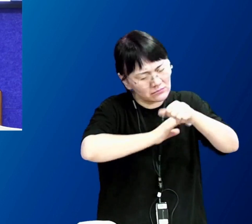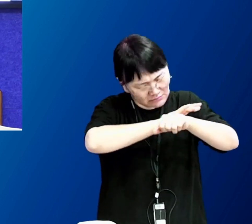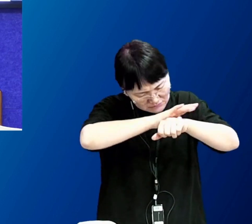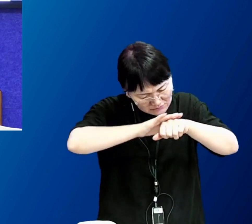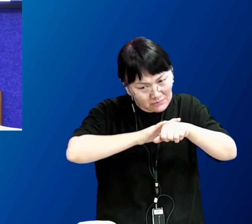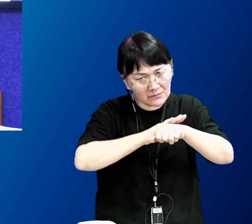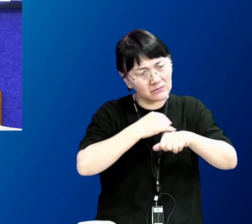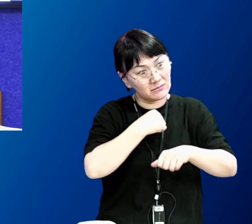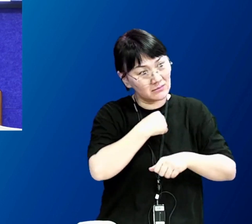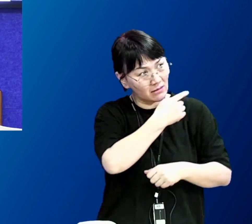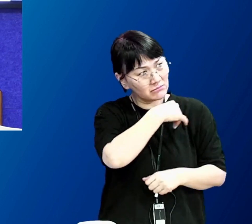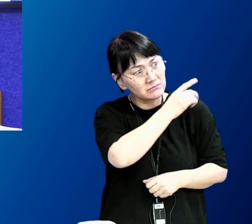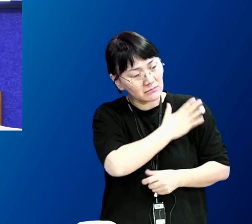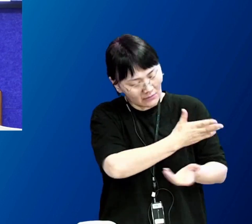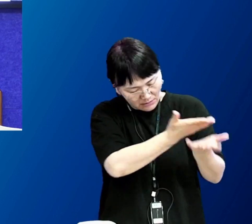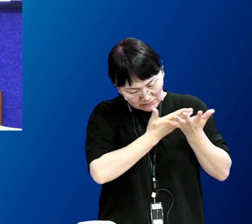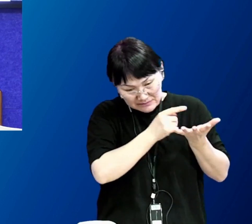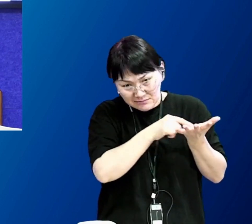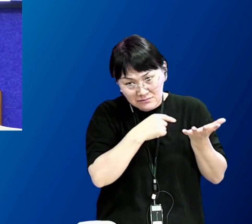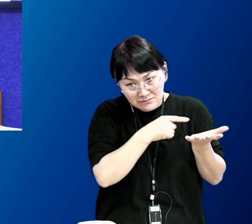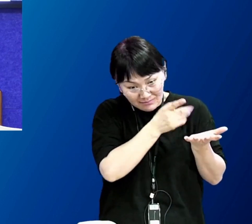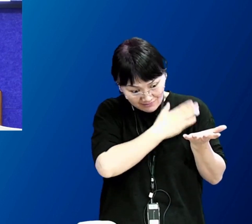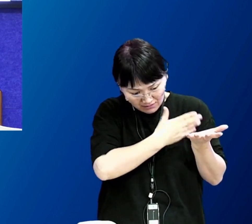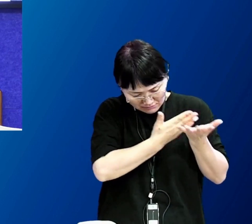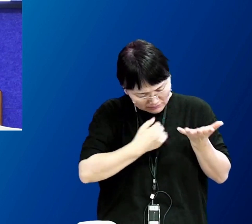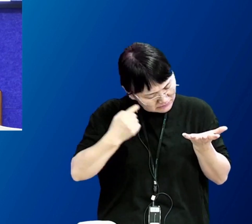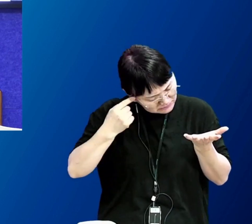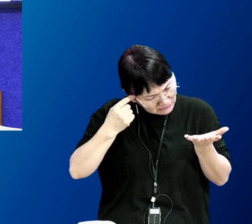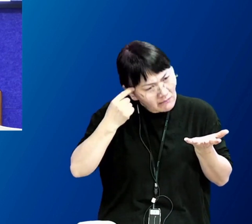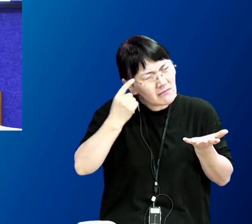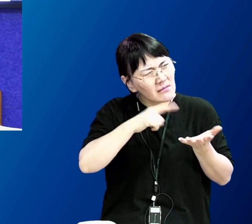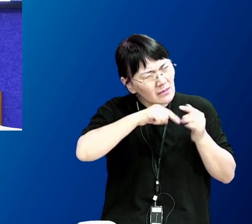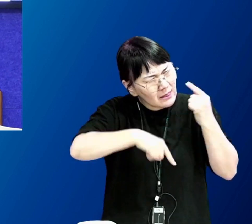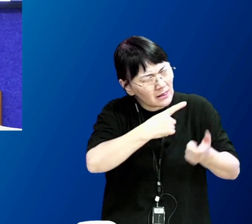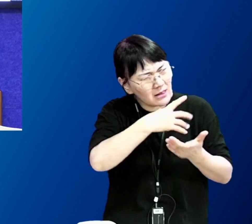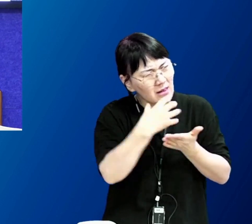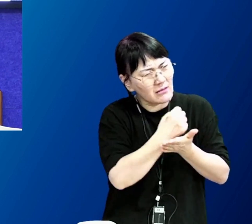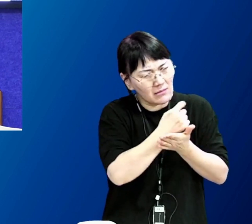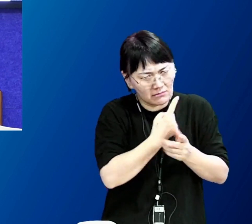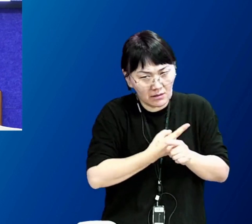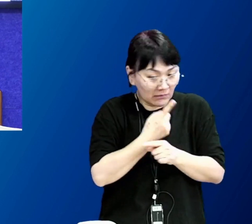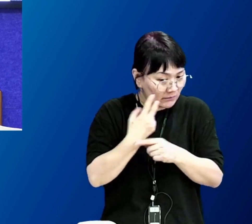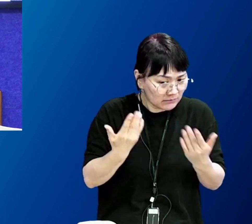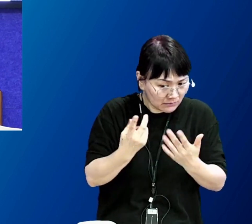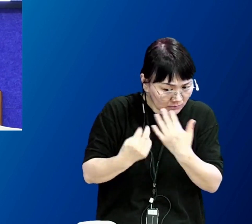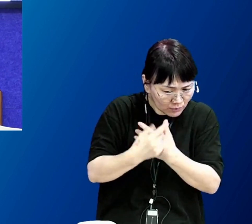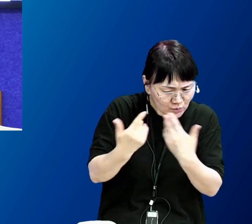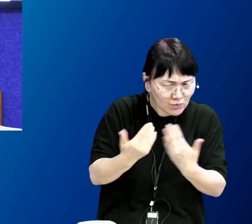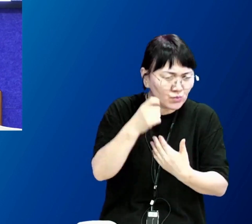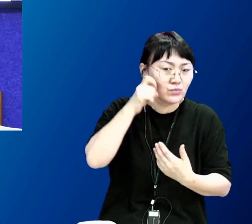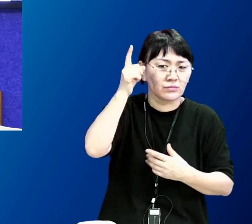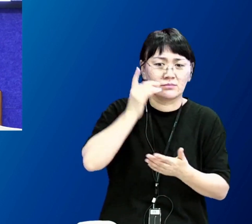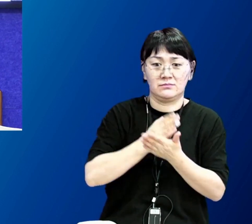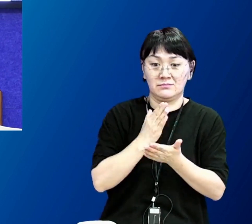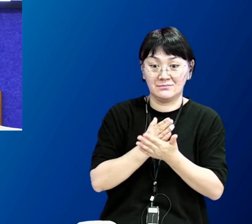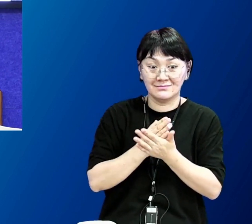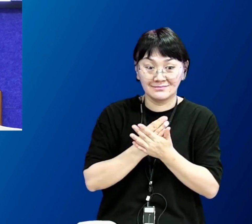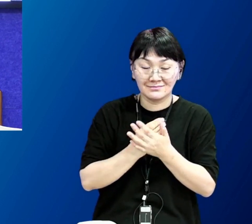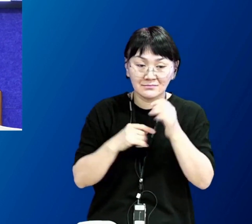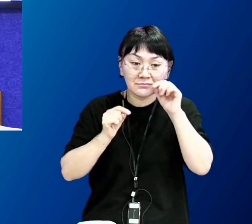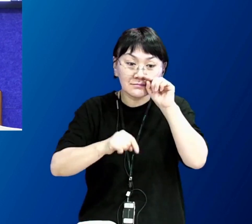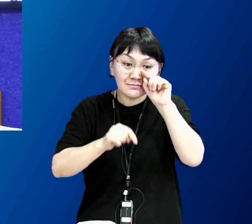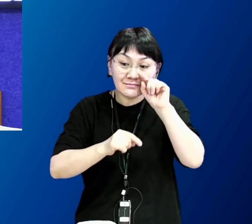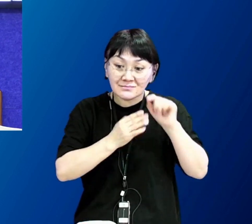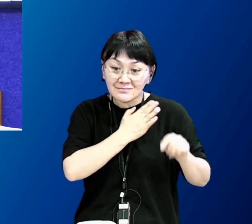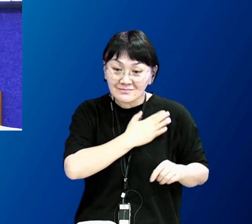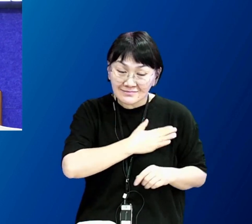эзний намайг хайрсан тэр хайрыг өштэй бүр илүү авахыг эзэн хүсэж байгаа. За тэгвэл энэ хайр